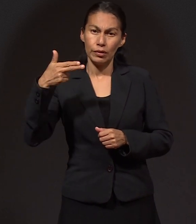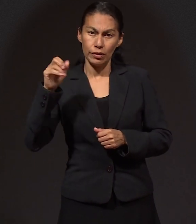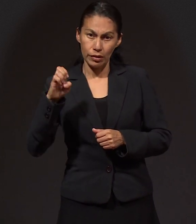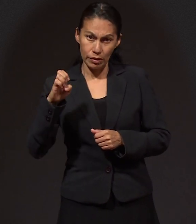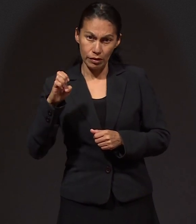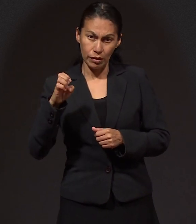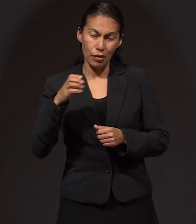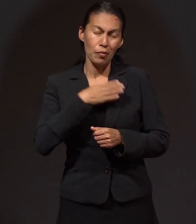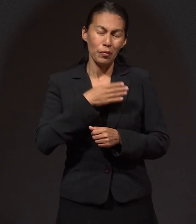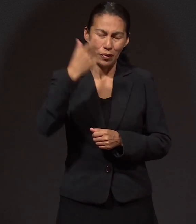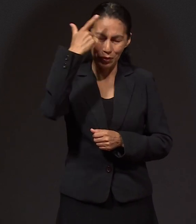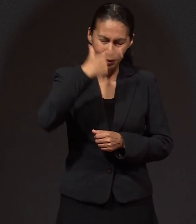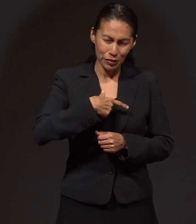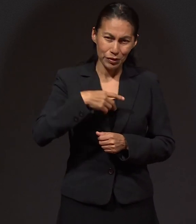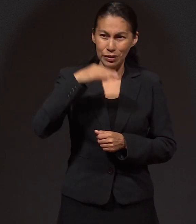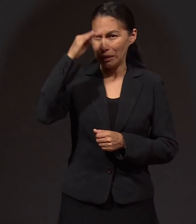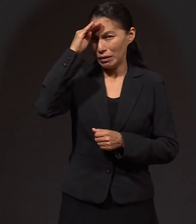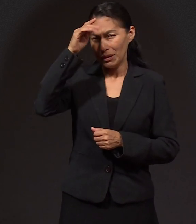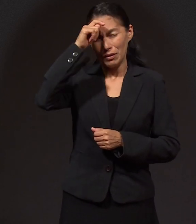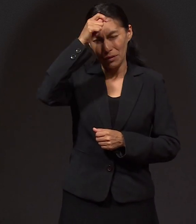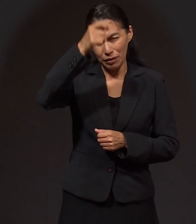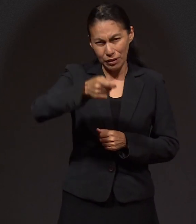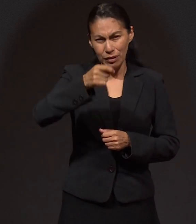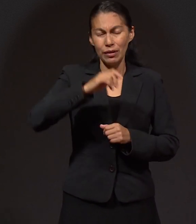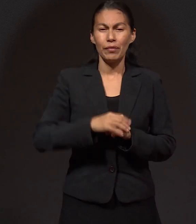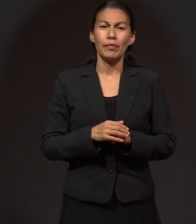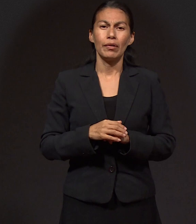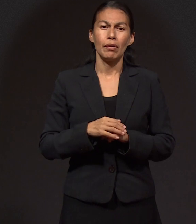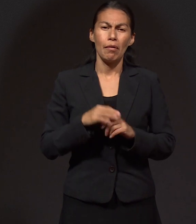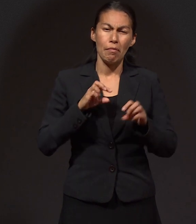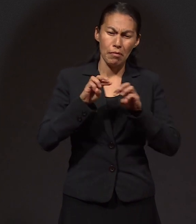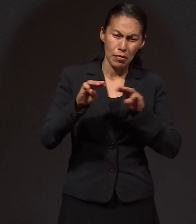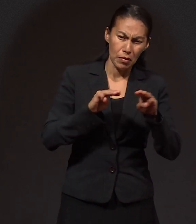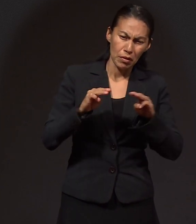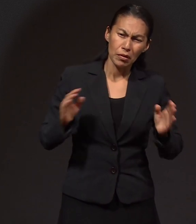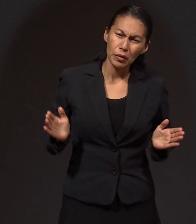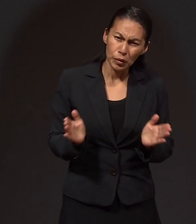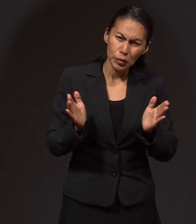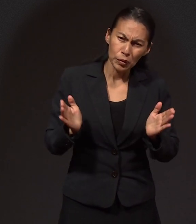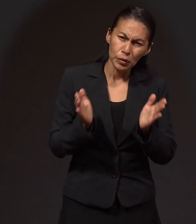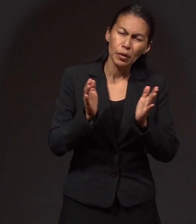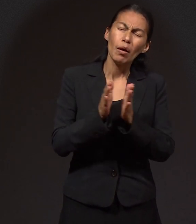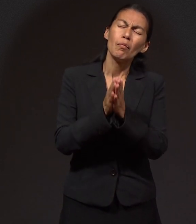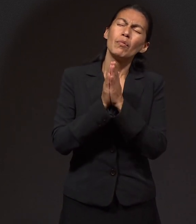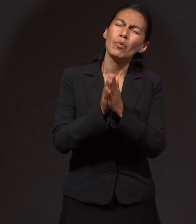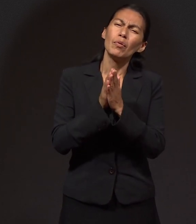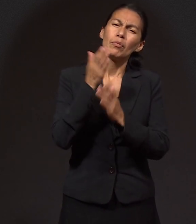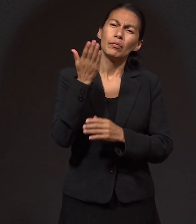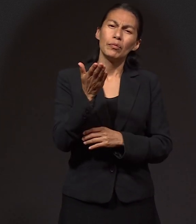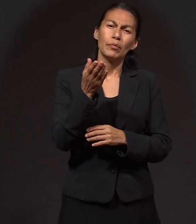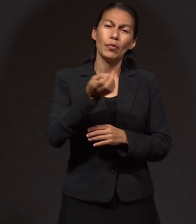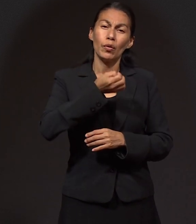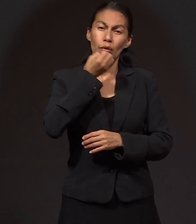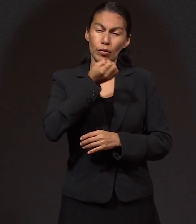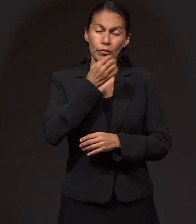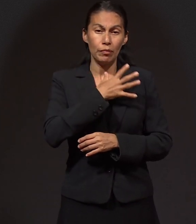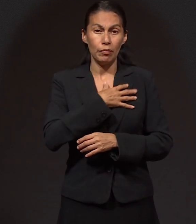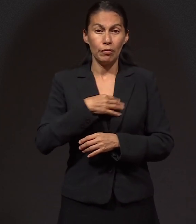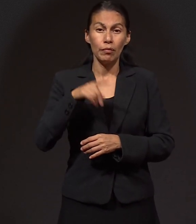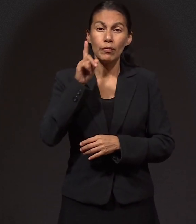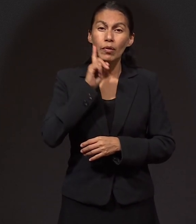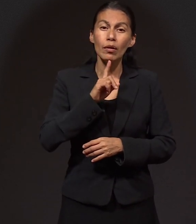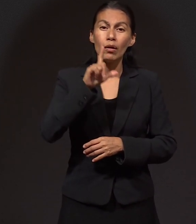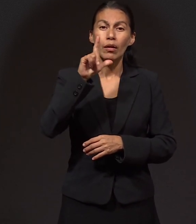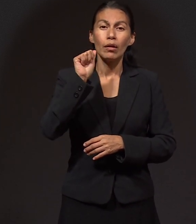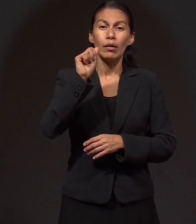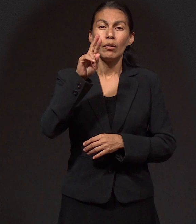buenas noches a todos, que el Señor les bendiga y siga animando su ministerio. Le ruego oración por